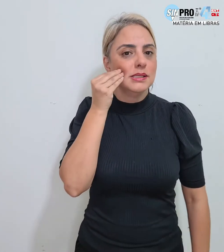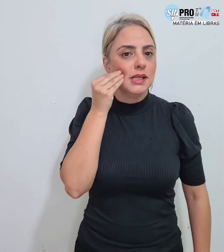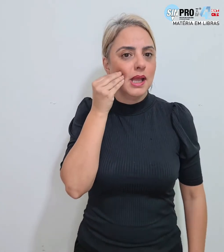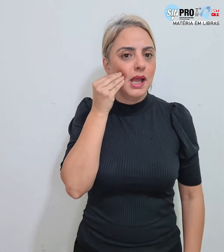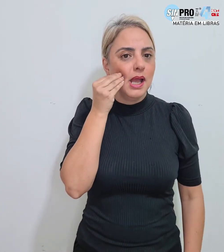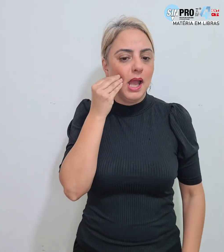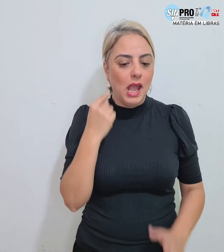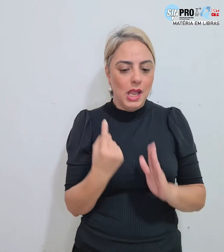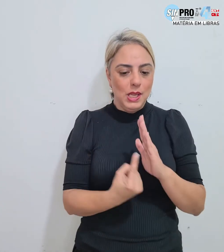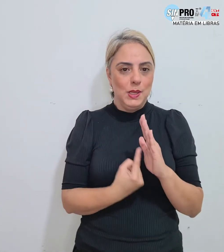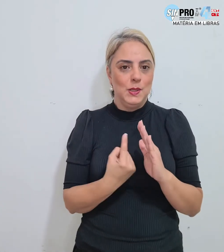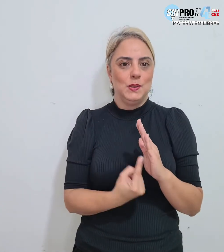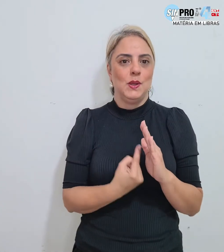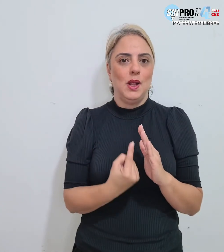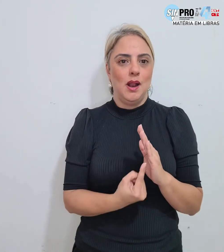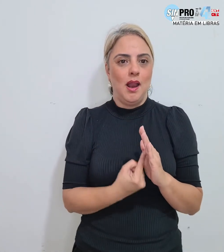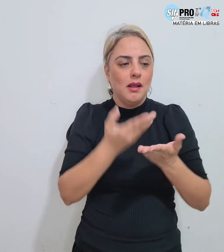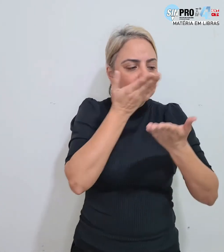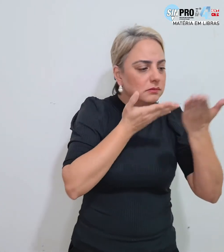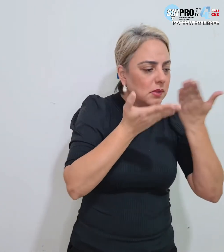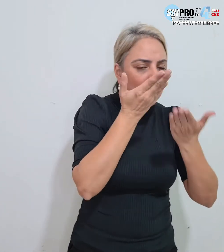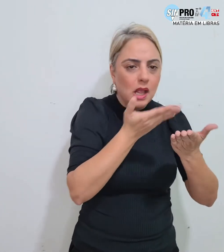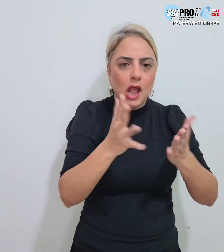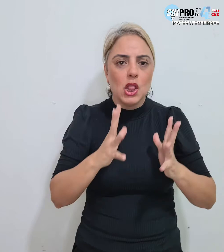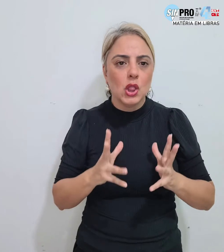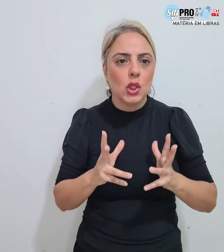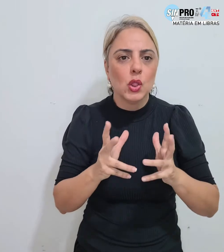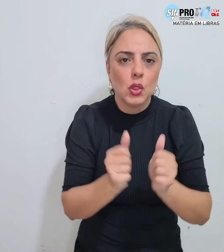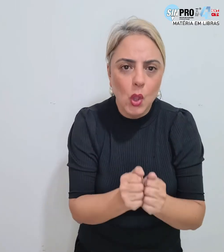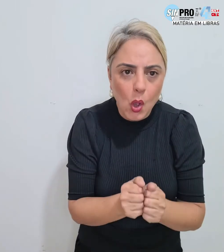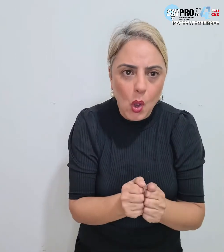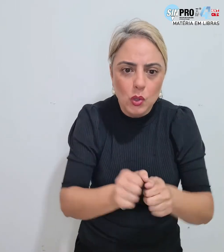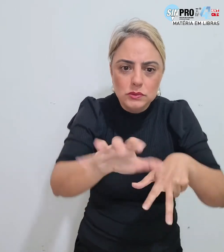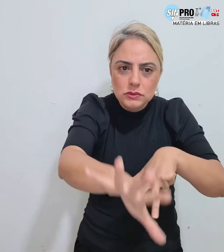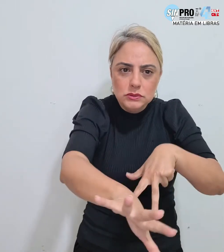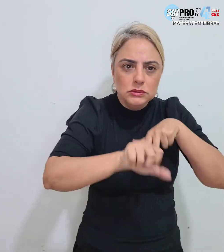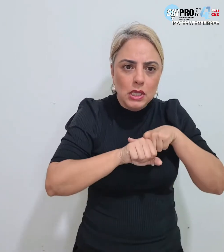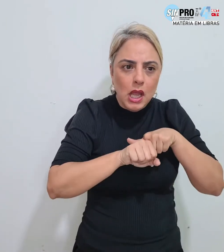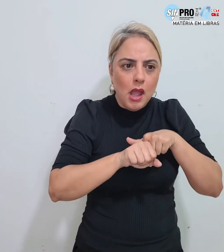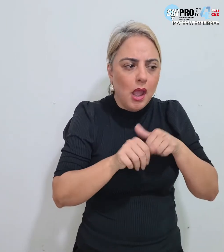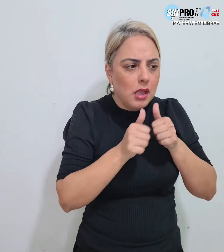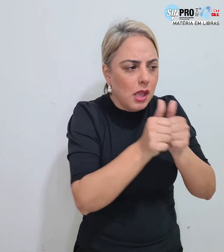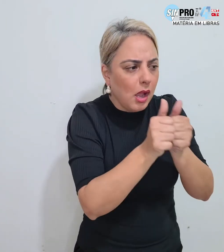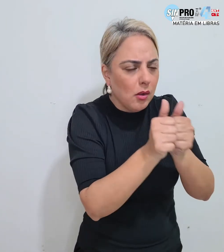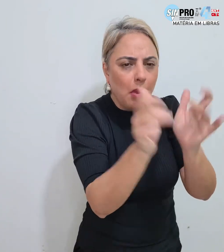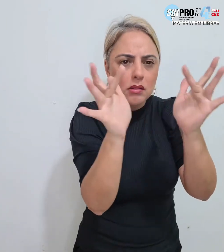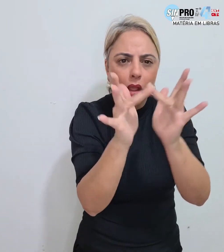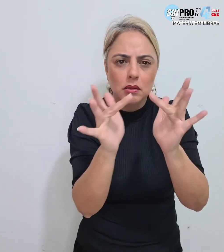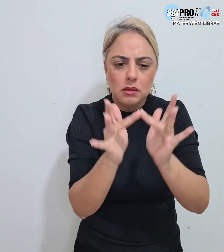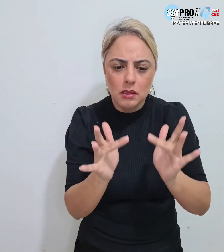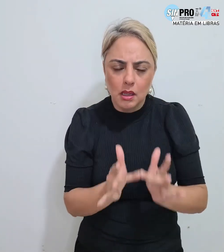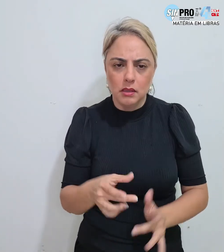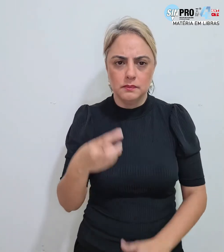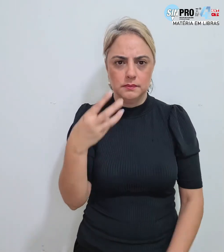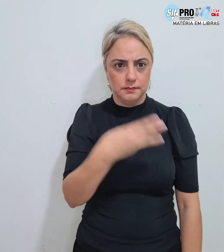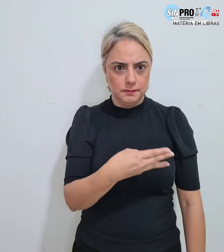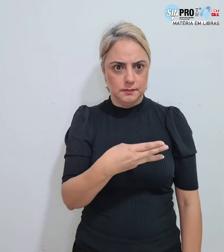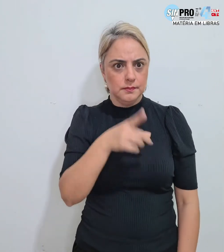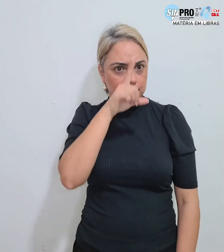testar, isolar e tratar todos os casos e rastrear todo o contato. 3. Os